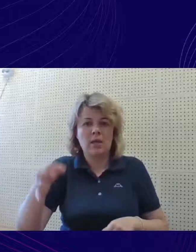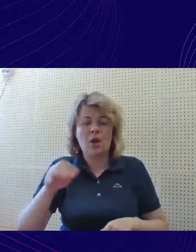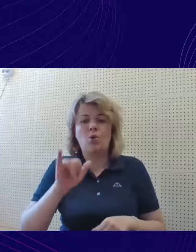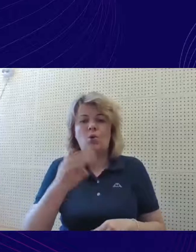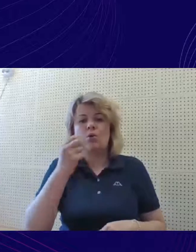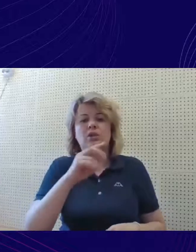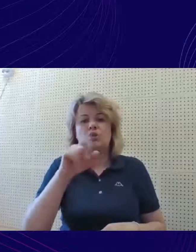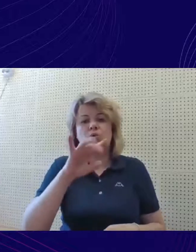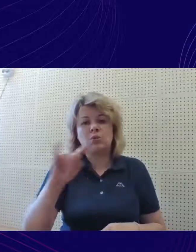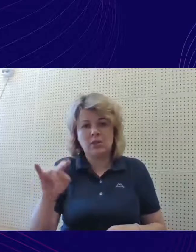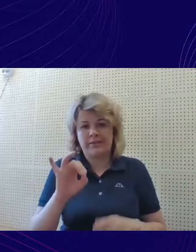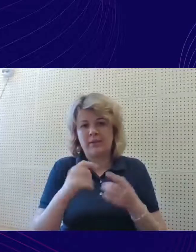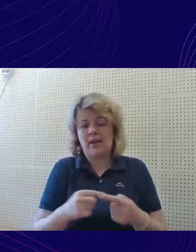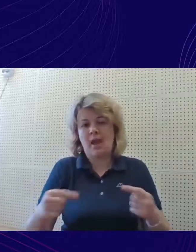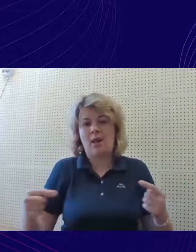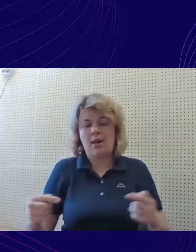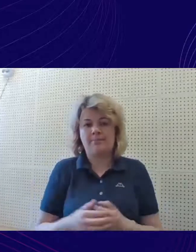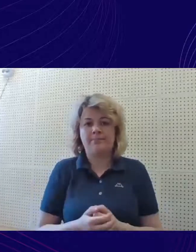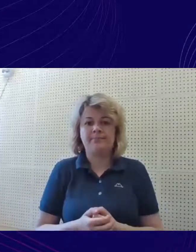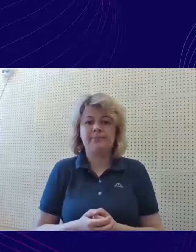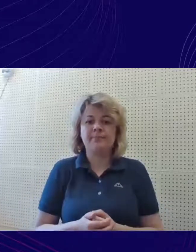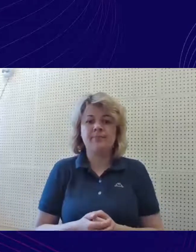и так далее. И